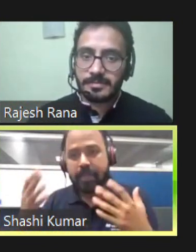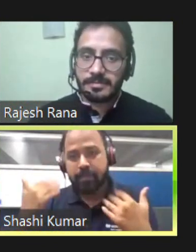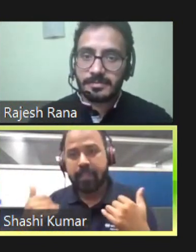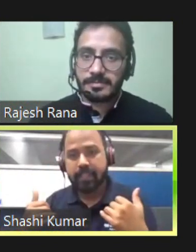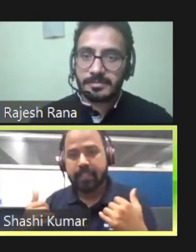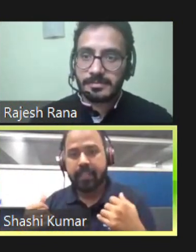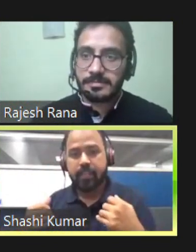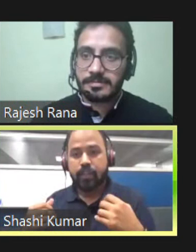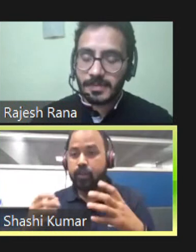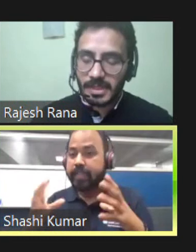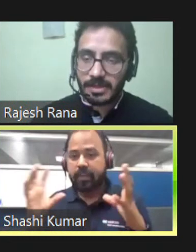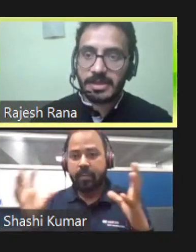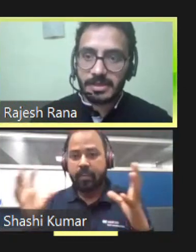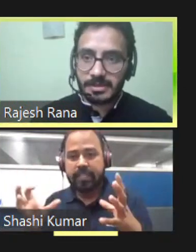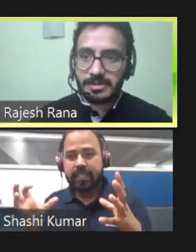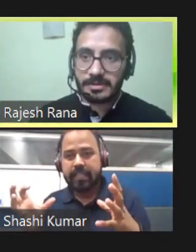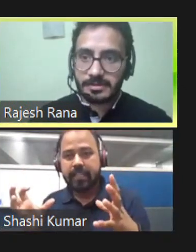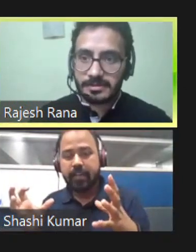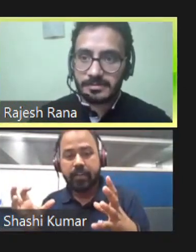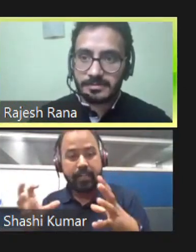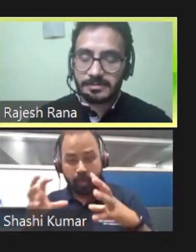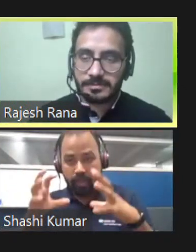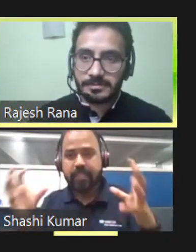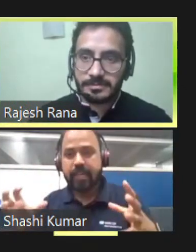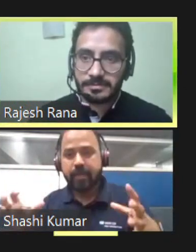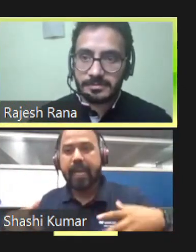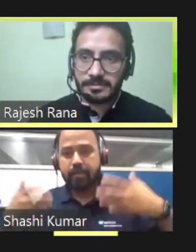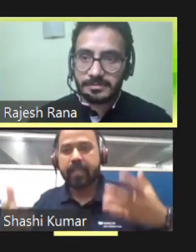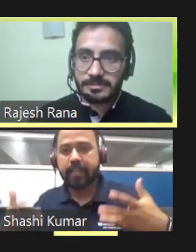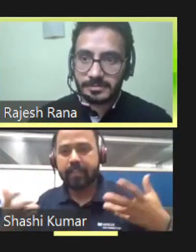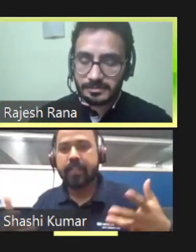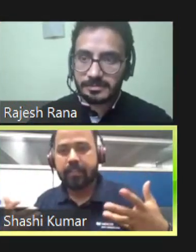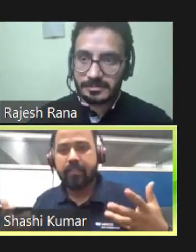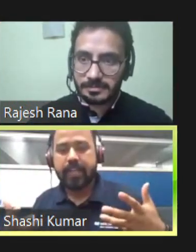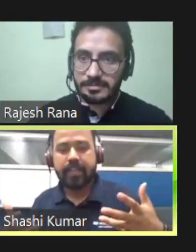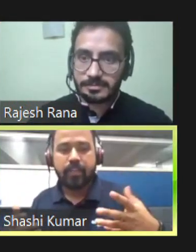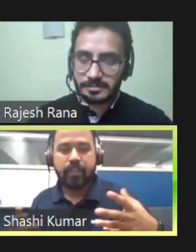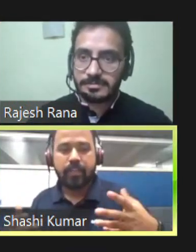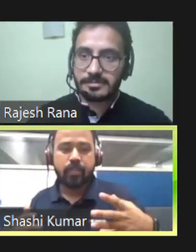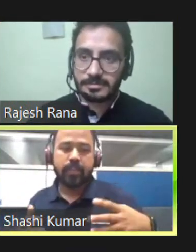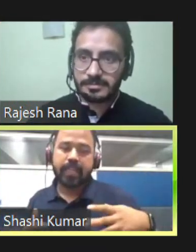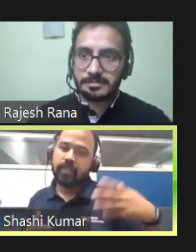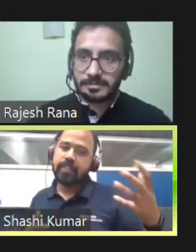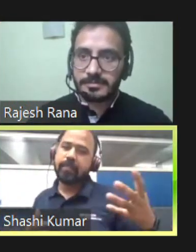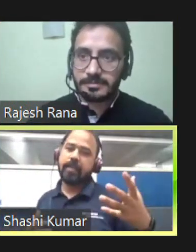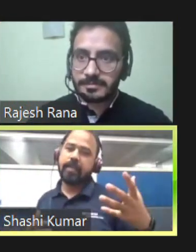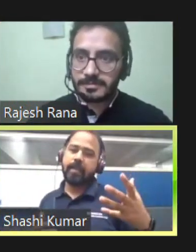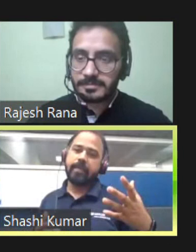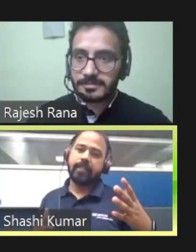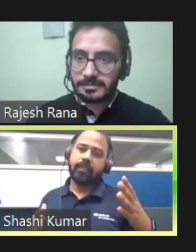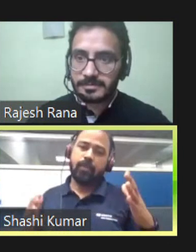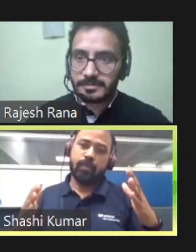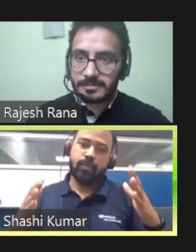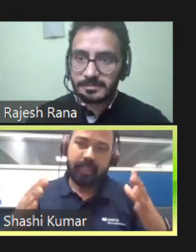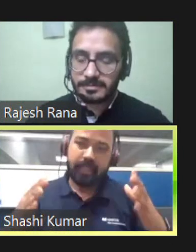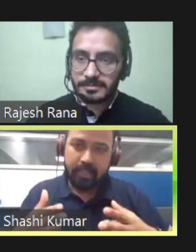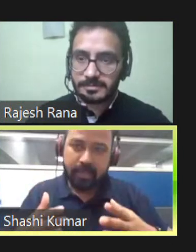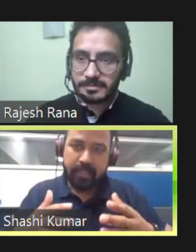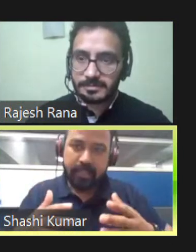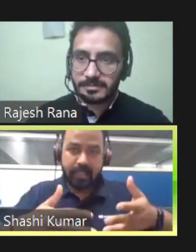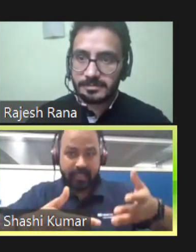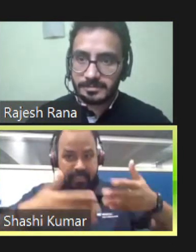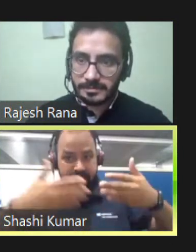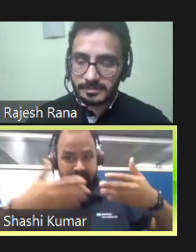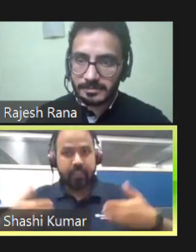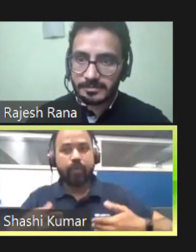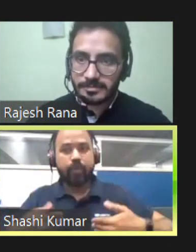समझ में आ जाता है. सो टेक्नोलॉजिकली और टेक्नोलॉजी ने हमें हेल्प करी, राइट? सो टेक्नोलॉजी से भी आप हेल्प ले सकते हो उनके साथ